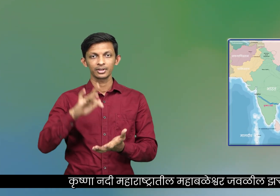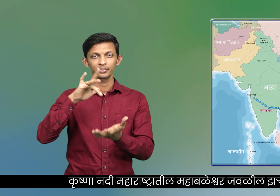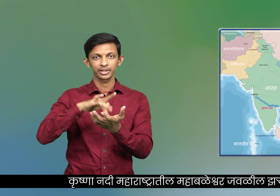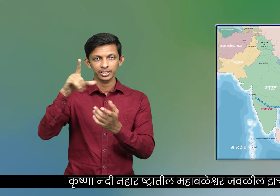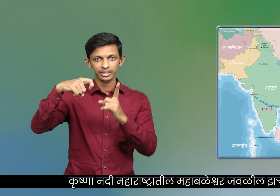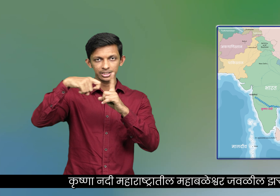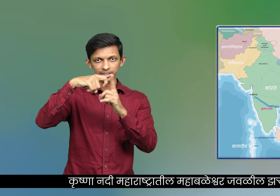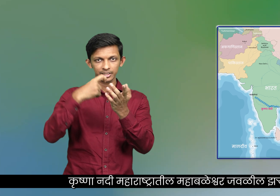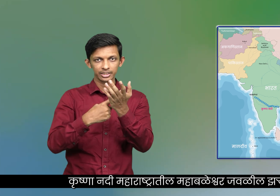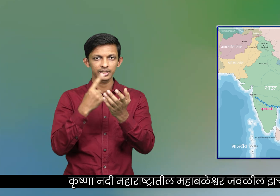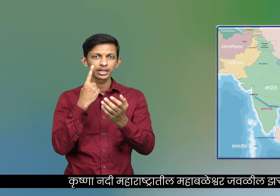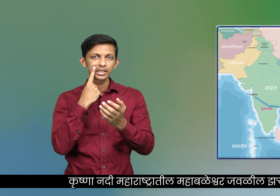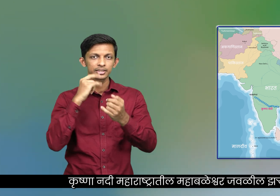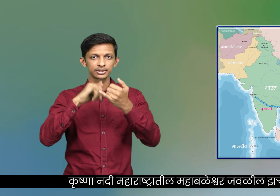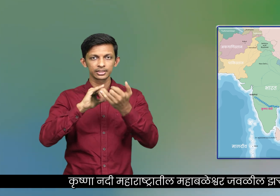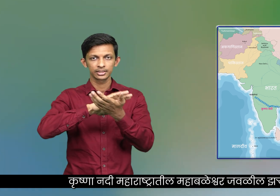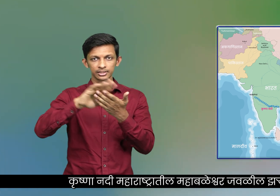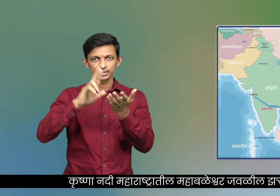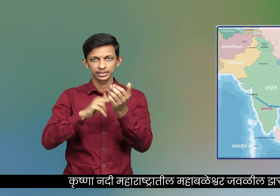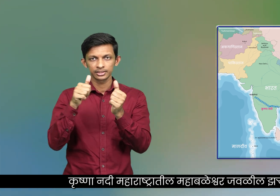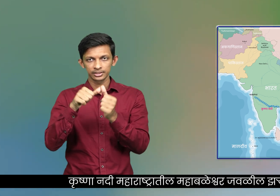कृष्णा नदी महाराष्ट्रातील महाबळेश्वर जवळील झऱ्यातून उगवते.